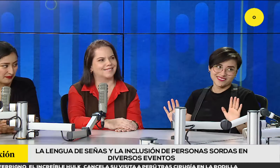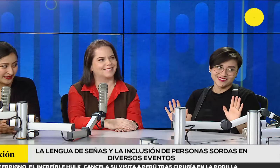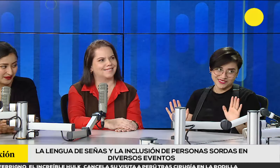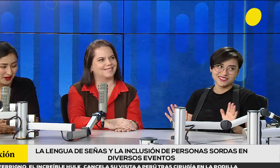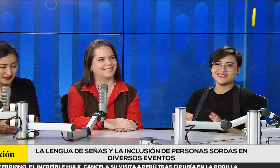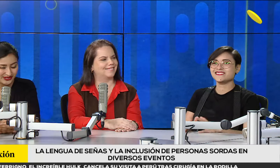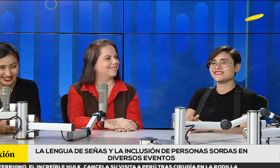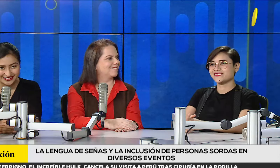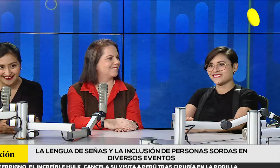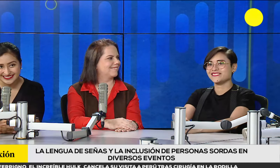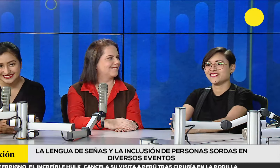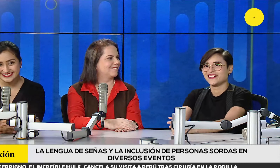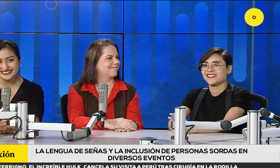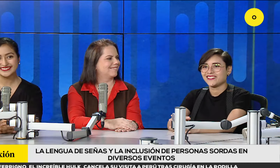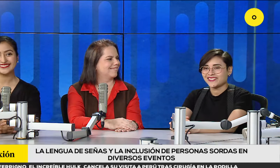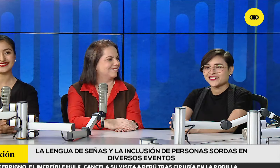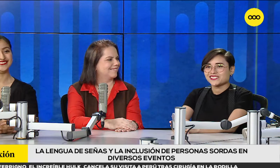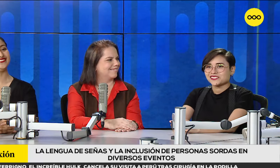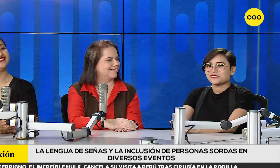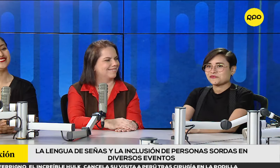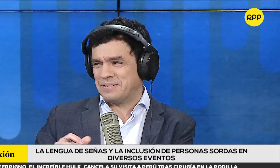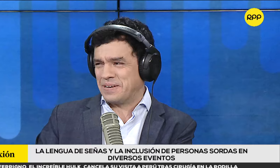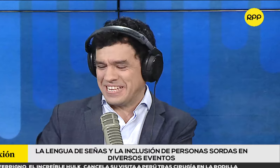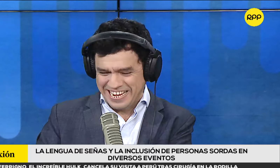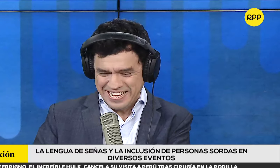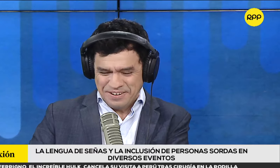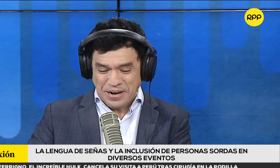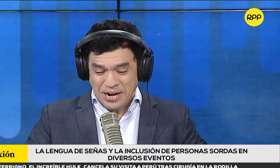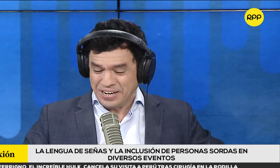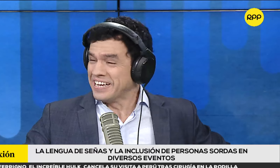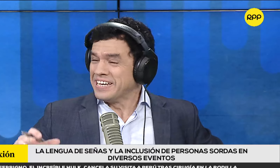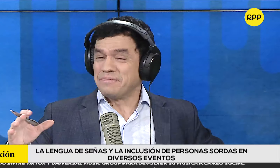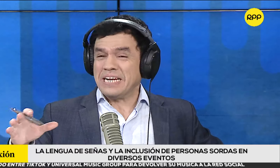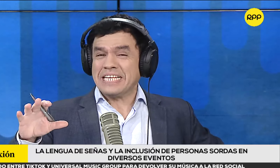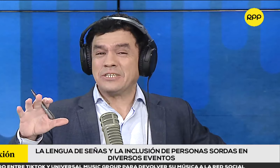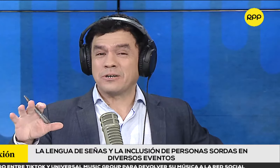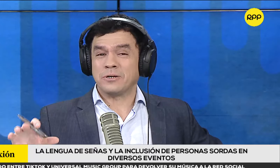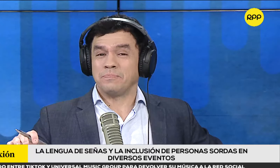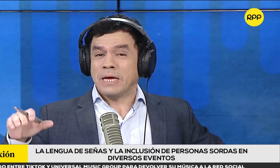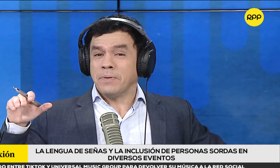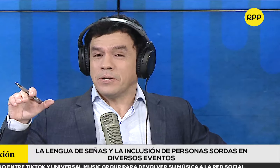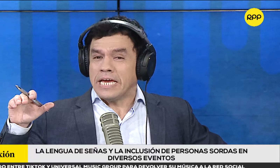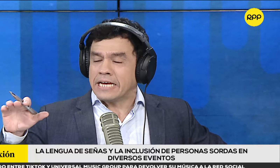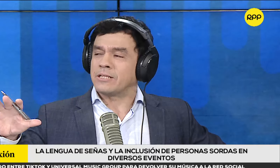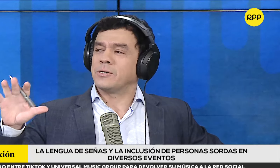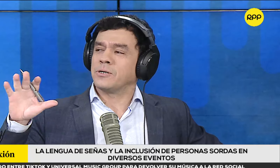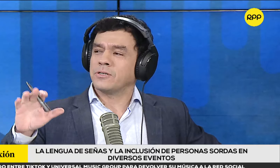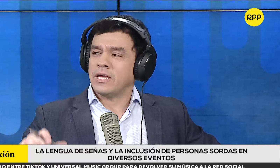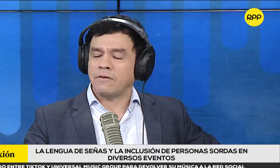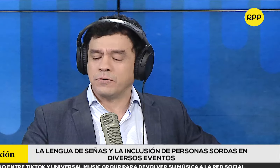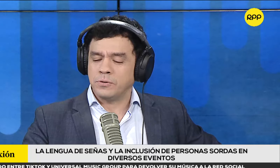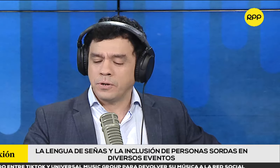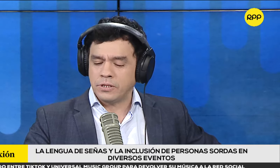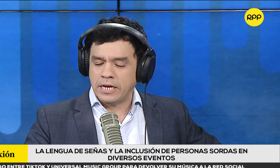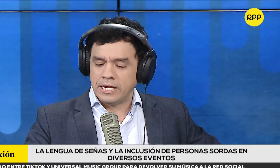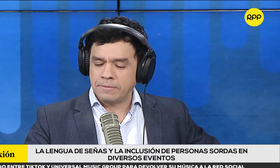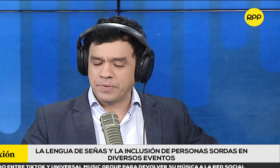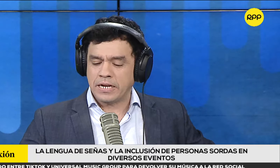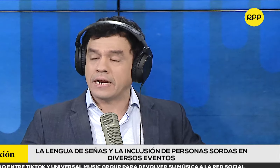también, tenemos que ponernos al día. Por favor, queremos conocer esos chismes, ¿ah? Bueno, Melissa, Giorgio, ¿qué proyectos a futuro tienen en el